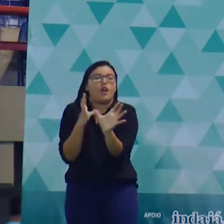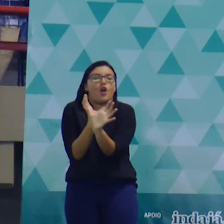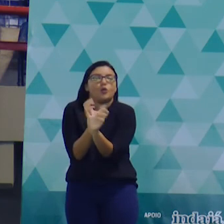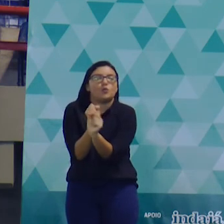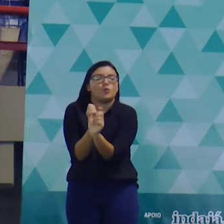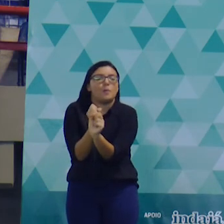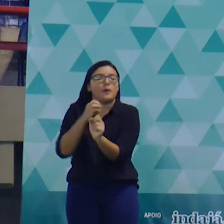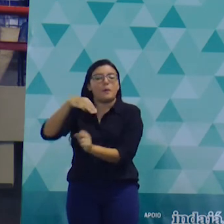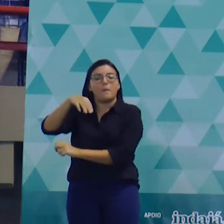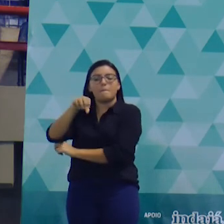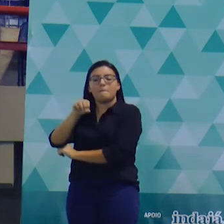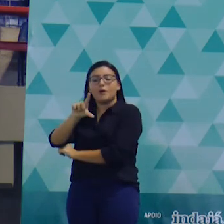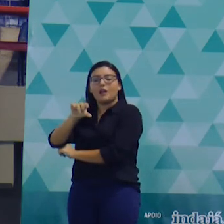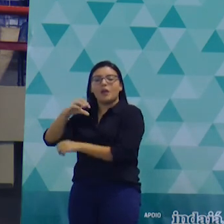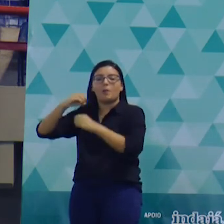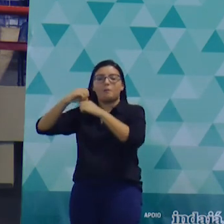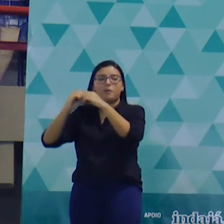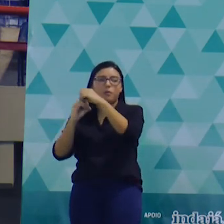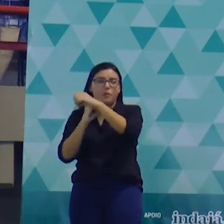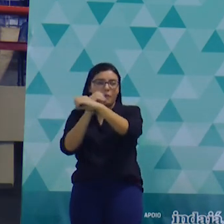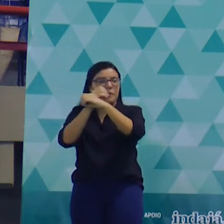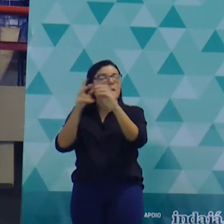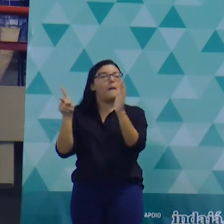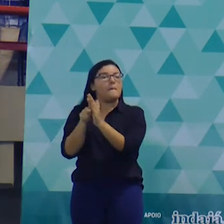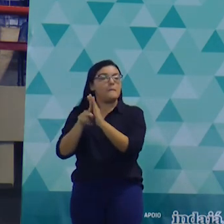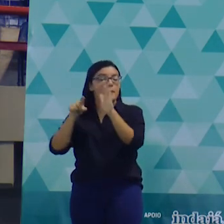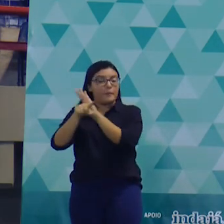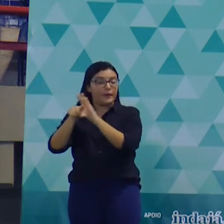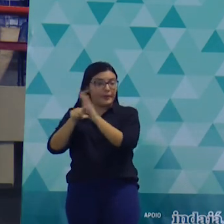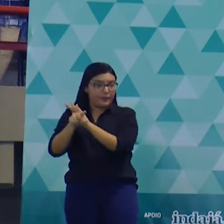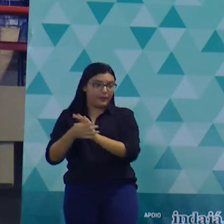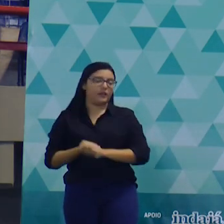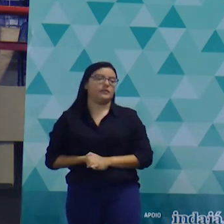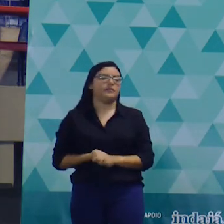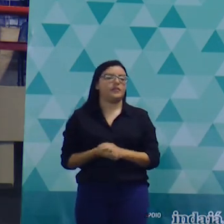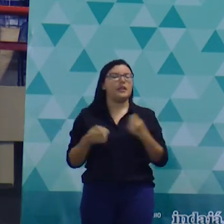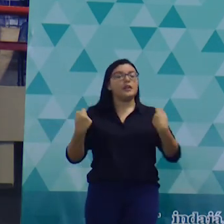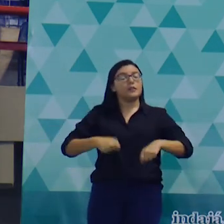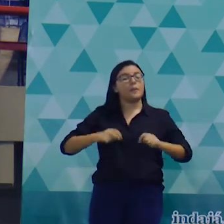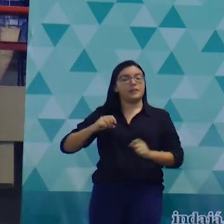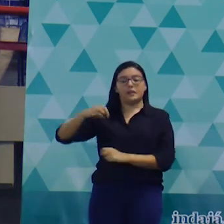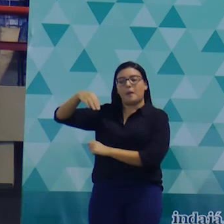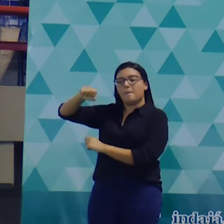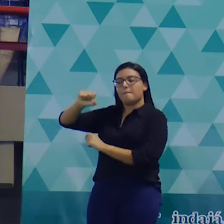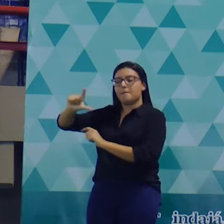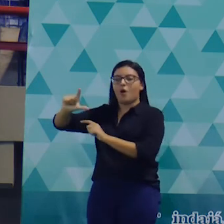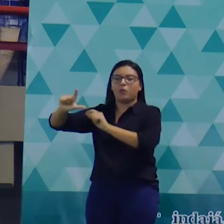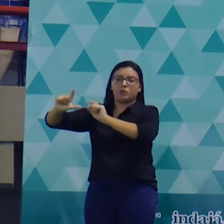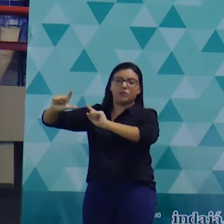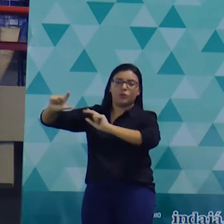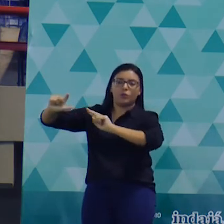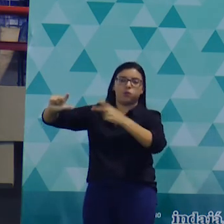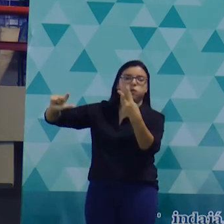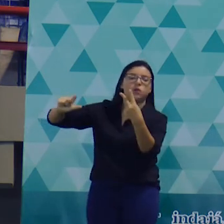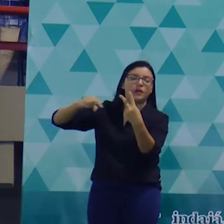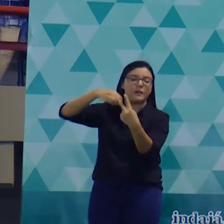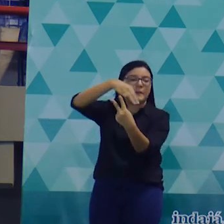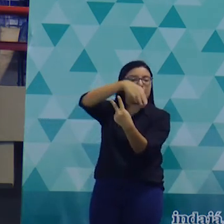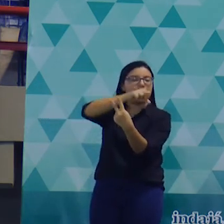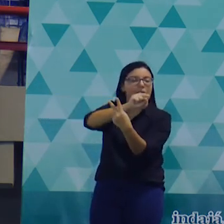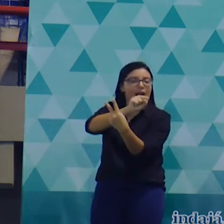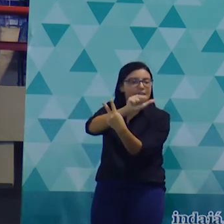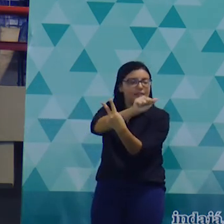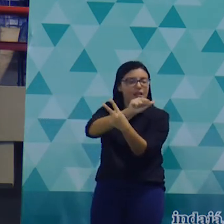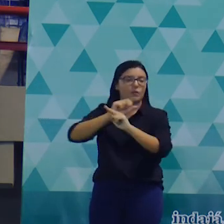das substâncias. Então eu vou ter que estar preparado para transformar mol em massa, mol em volume